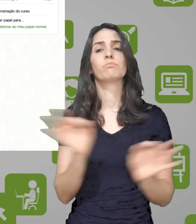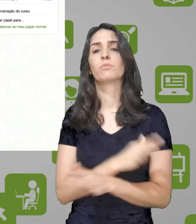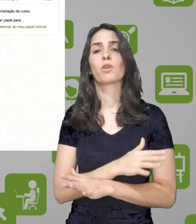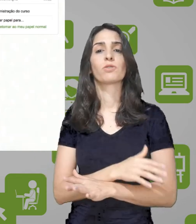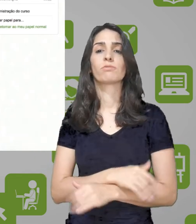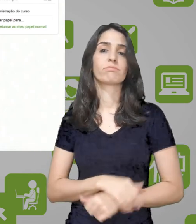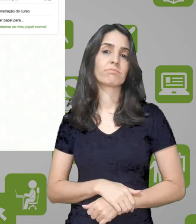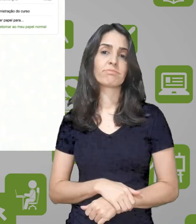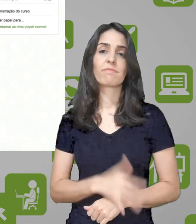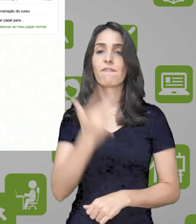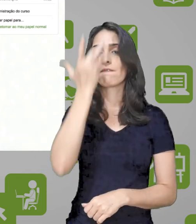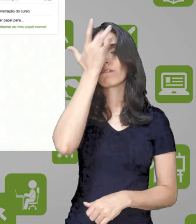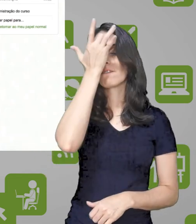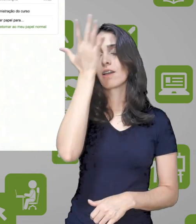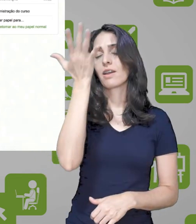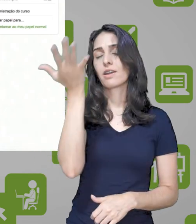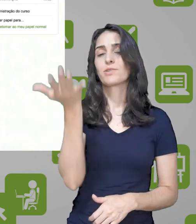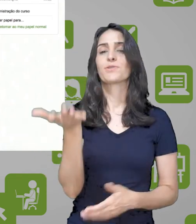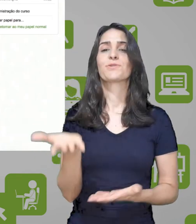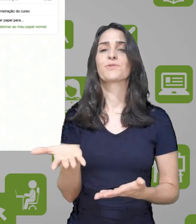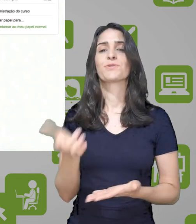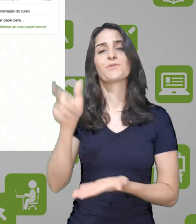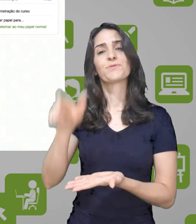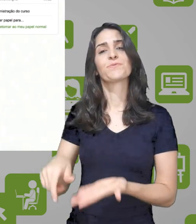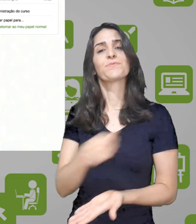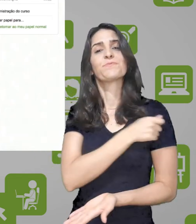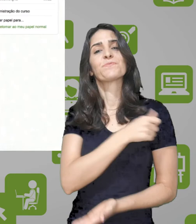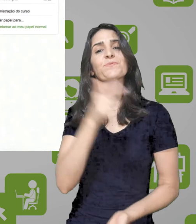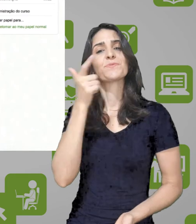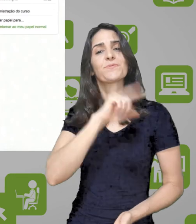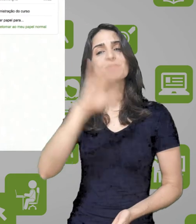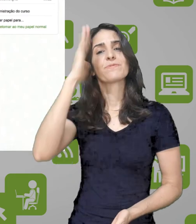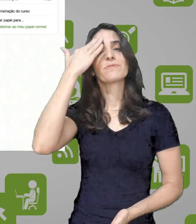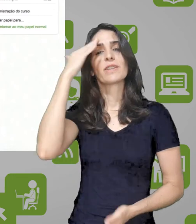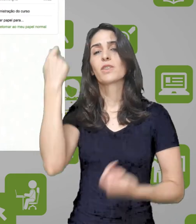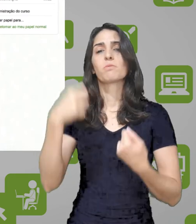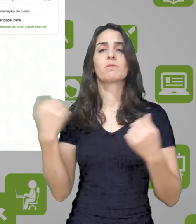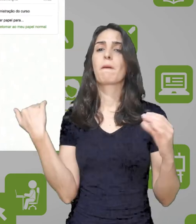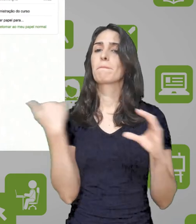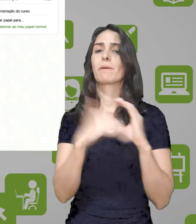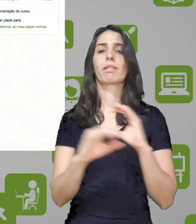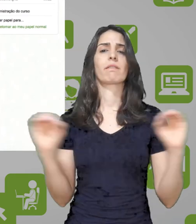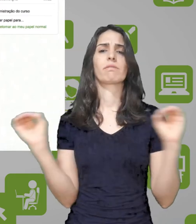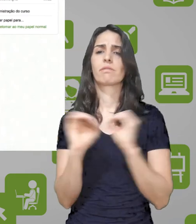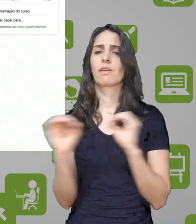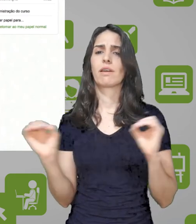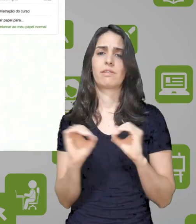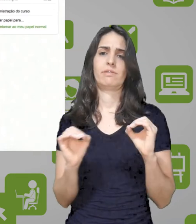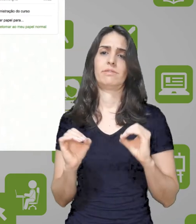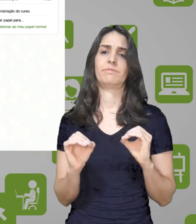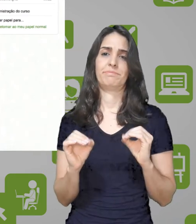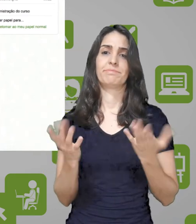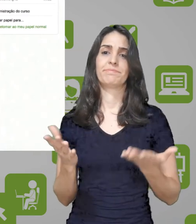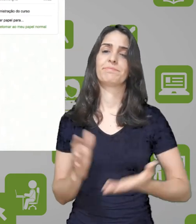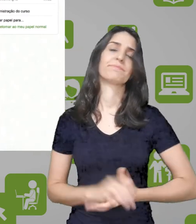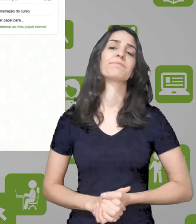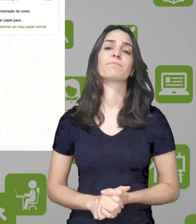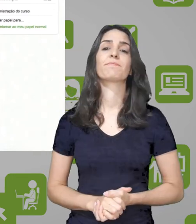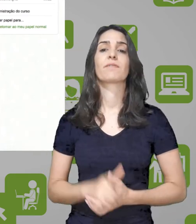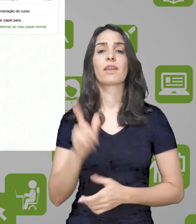ele entende é mais ou pelo menos fica mais fácil para ele compreender que ele não precisa enviar nada